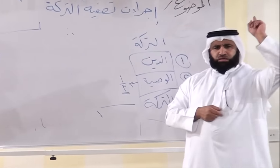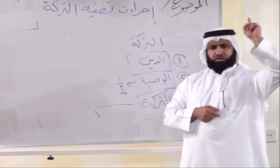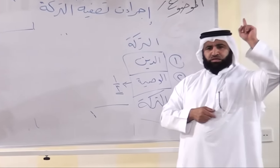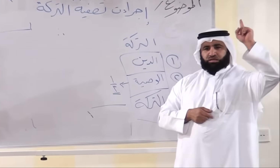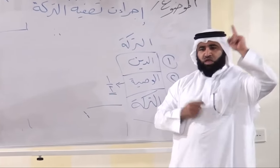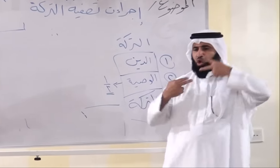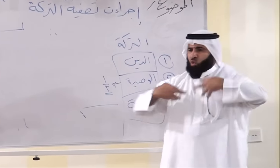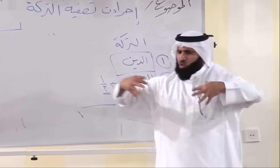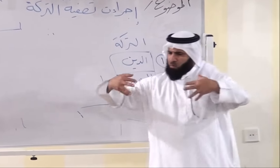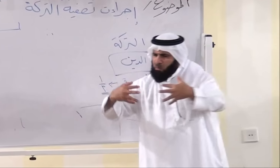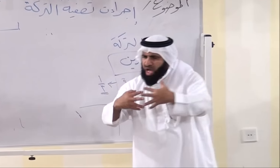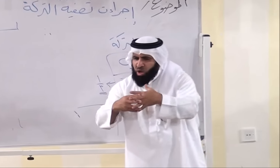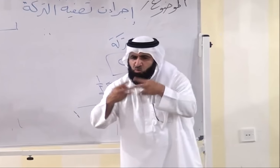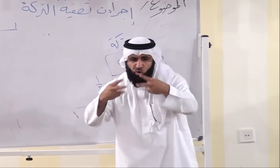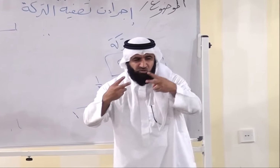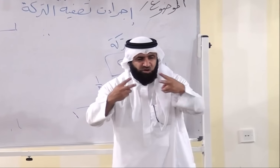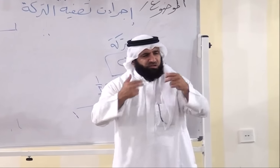وهو الافضل